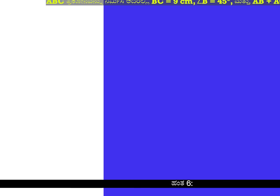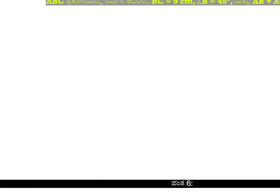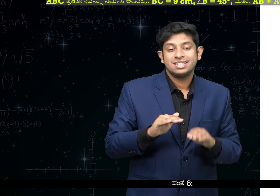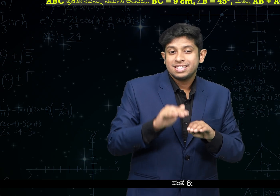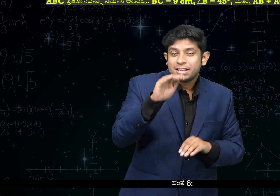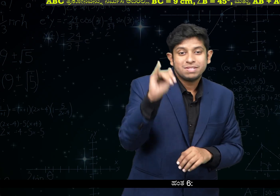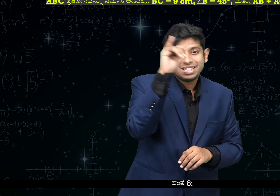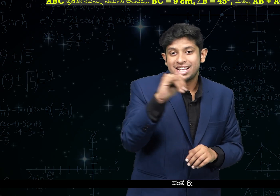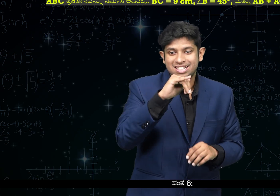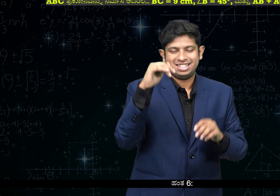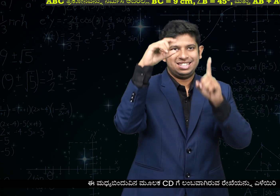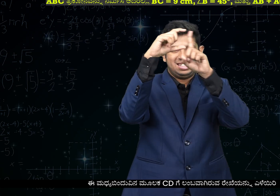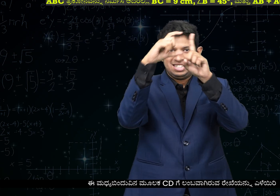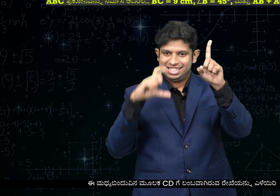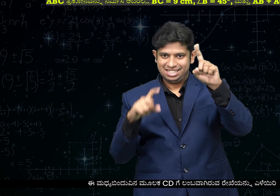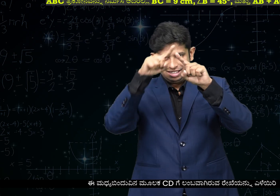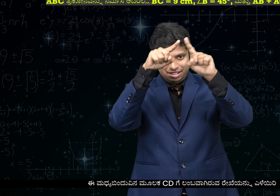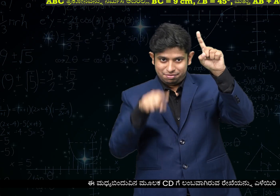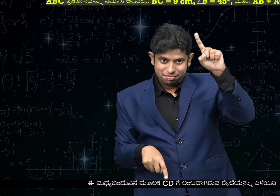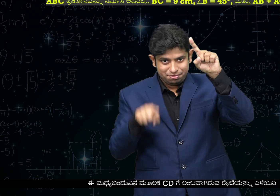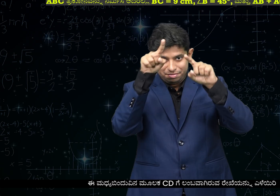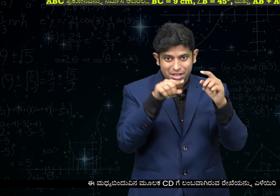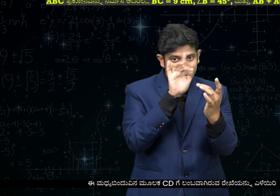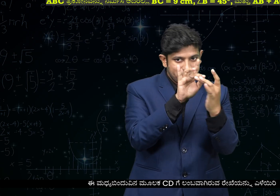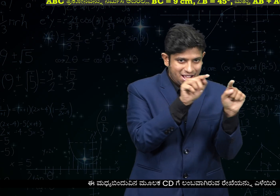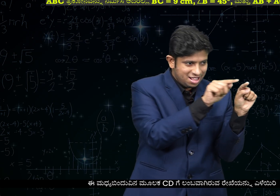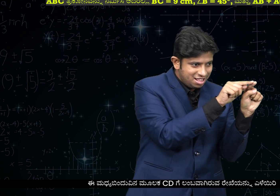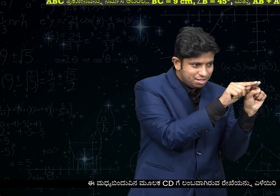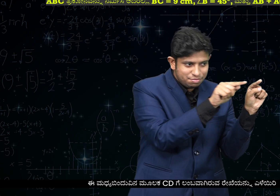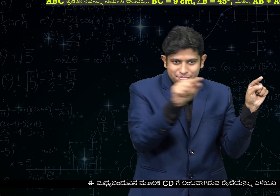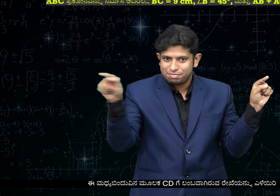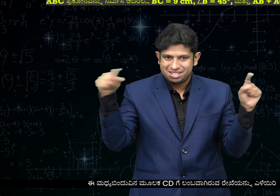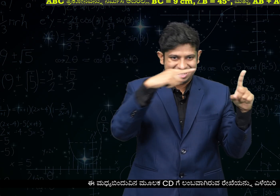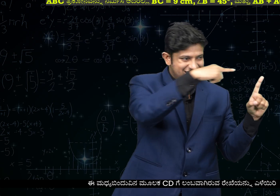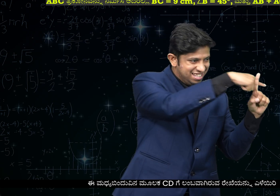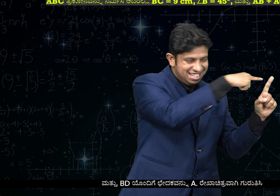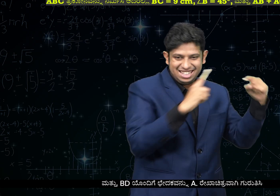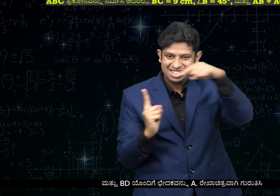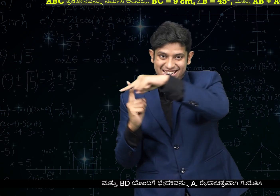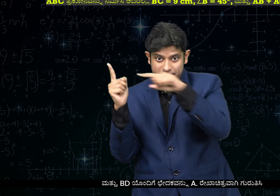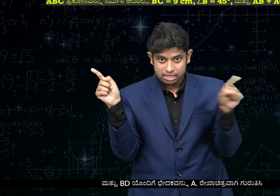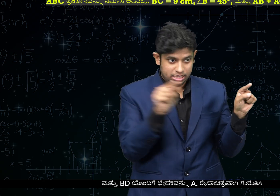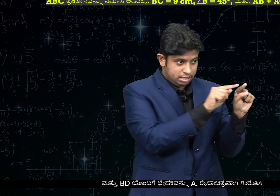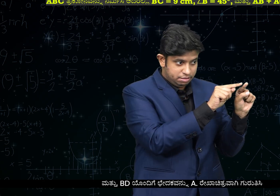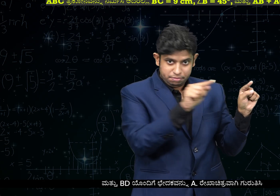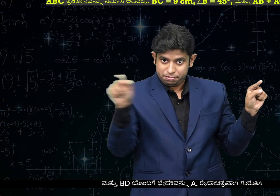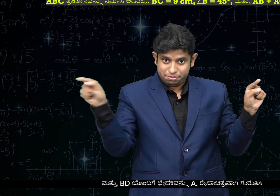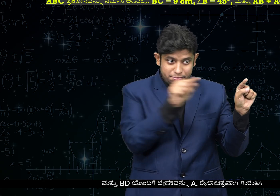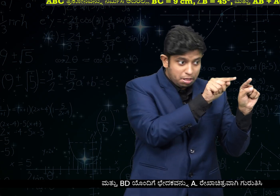ಹಂತ 6. ಈ ಮಧ್ಯಬಿಂದುವಿನ ಮೂಲಕ ಸಿಡಿಗೆ ಲಂಬವಾಗಿರುವ ರೇಖೆಯನ್ನು ಎಳೆಯಿರಿ ಮತ್ತು ಬಿಡಿಯೊಂದಿಗೆ